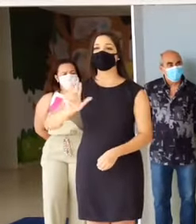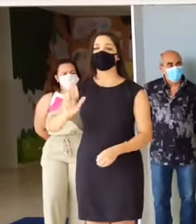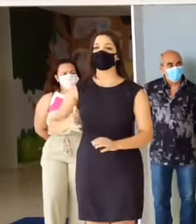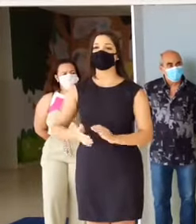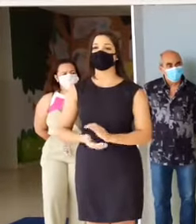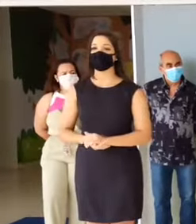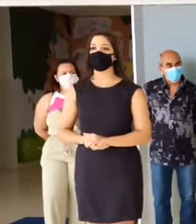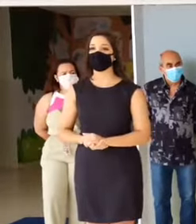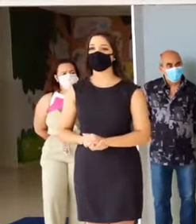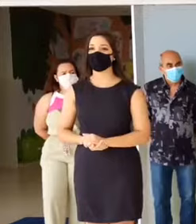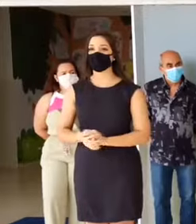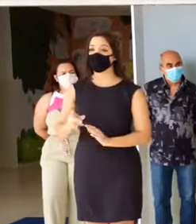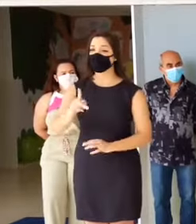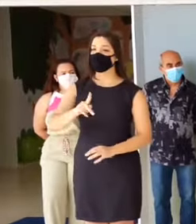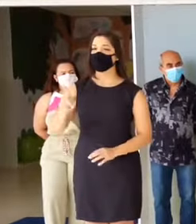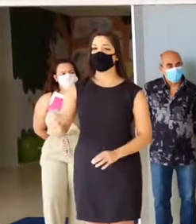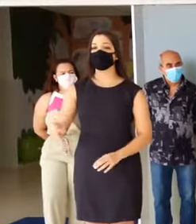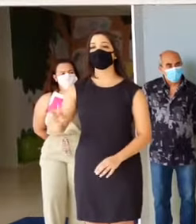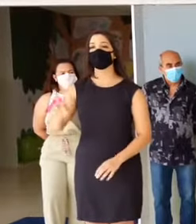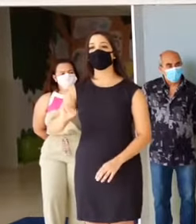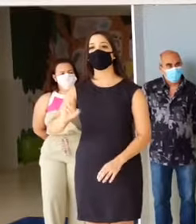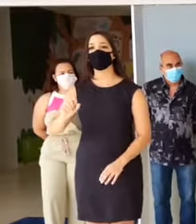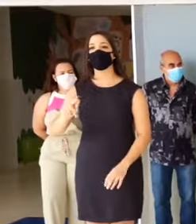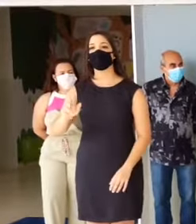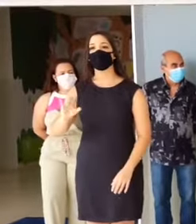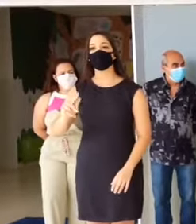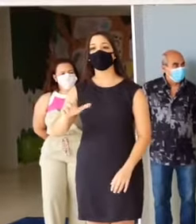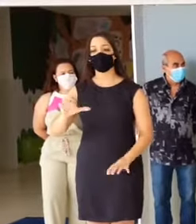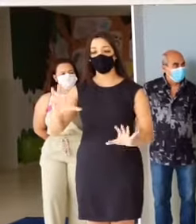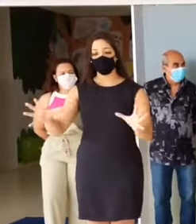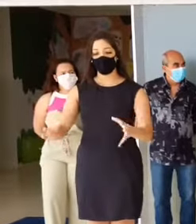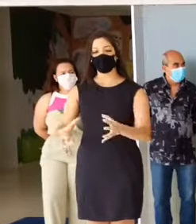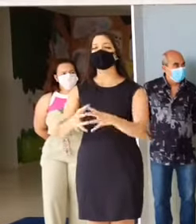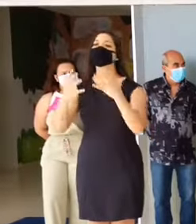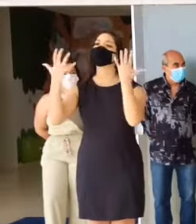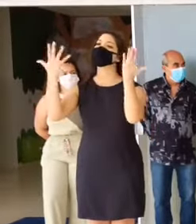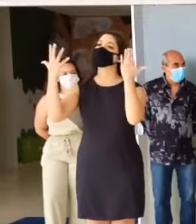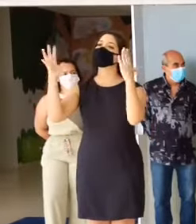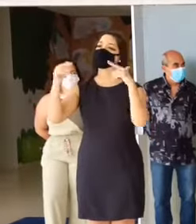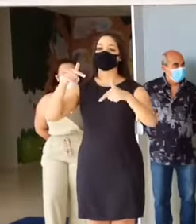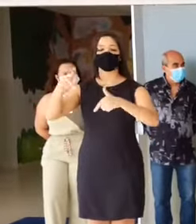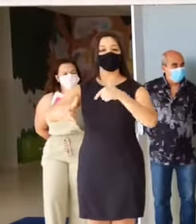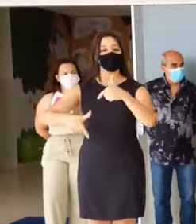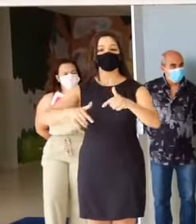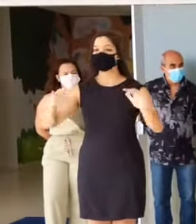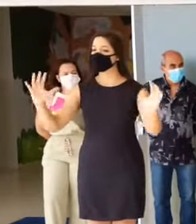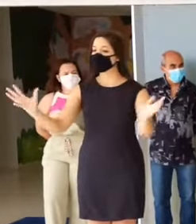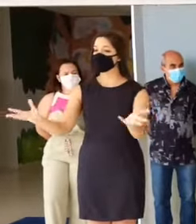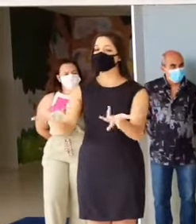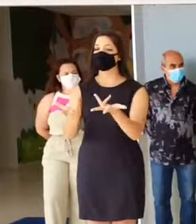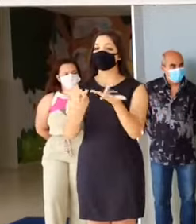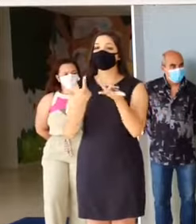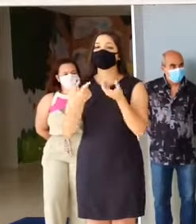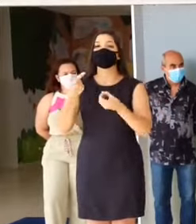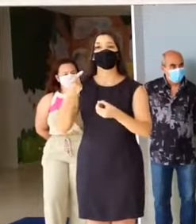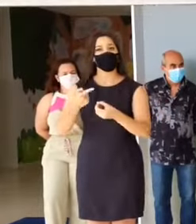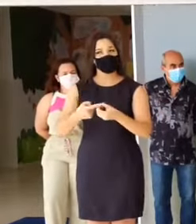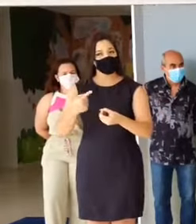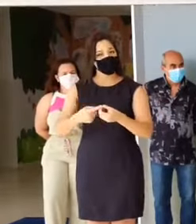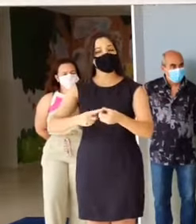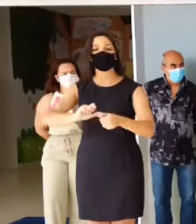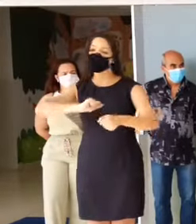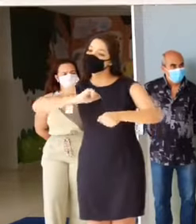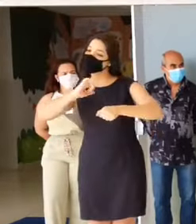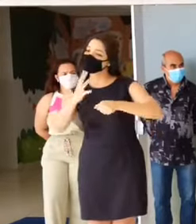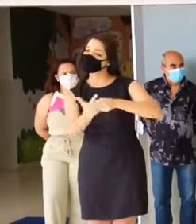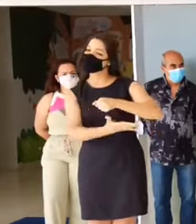Meu caro professor Gladstone Rodrigues e toda a sua equipe, meus parabéns pelo trabalho que tem desenvolvido na nossa cidade, nessa pandemia e em